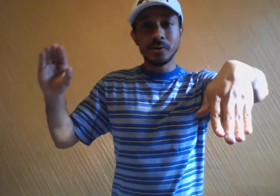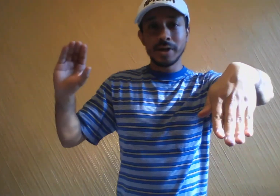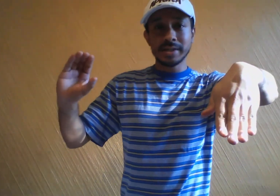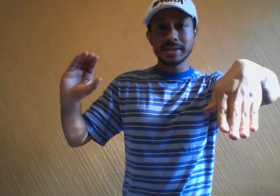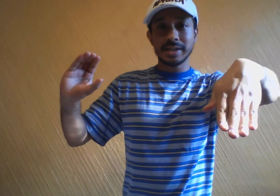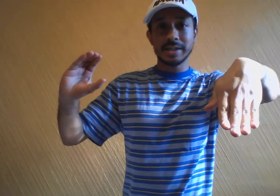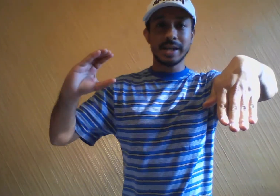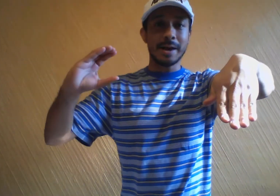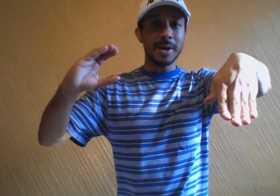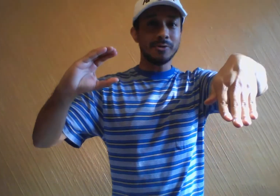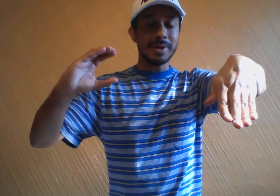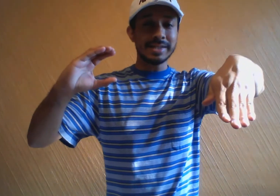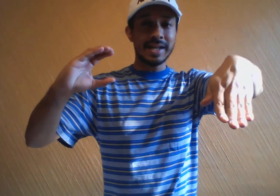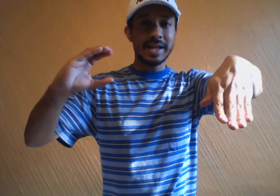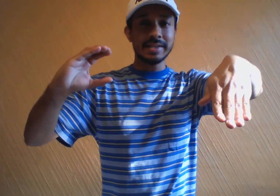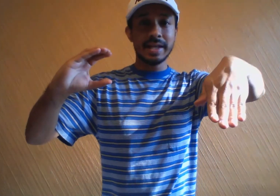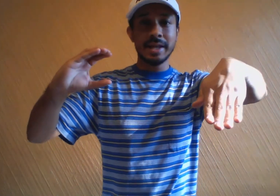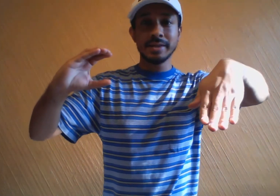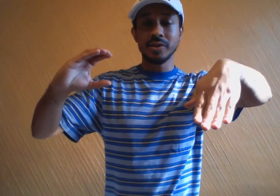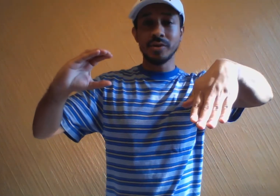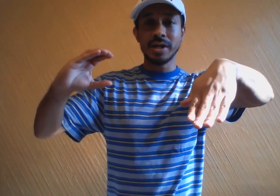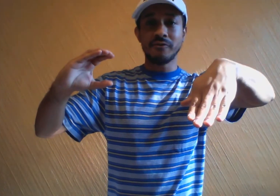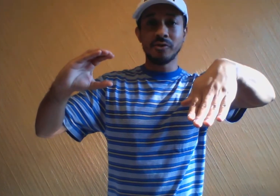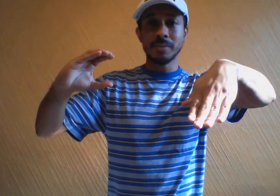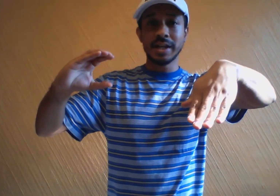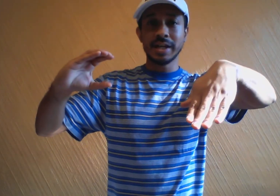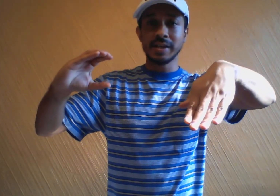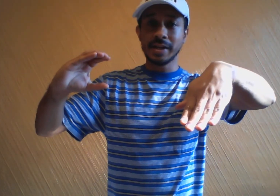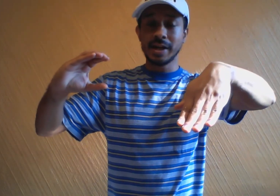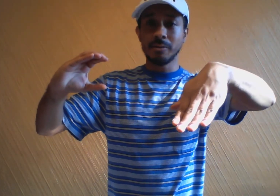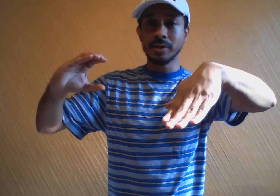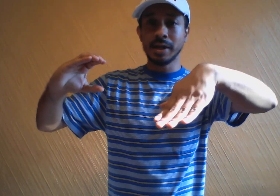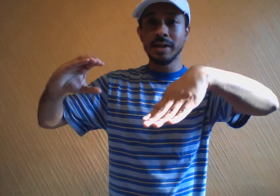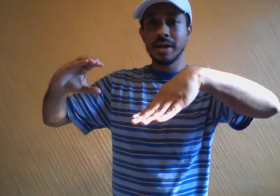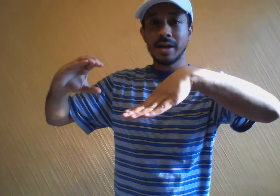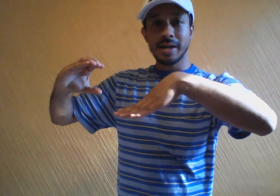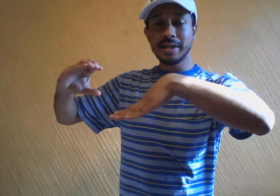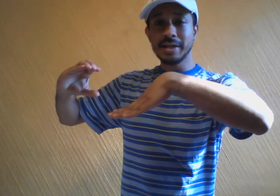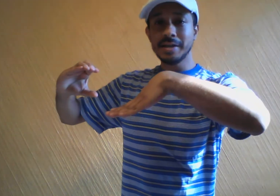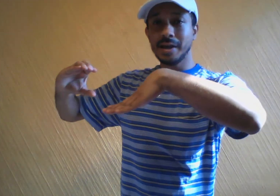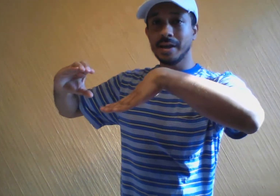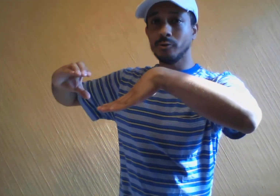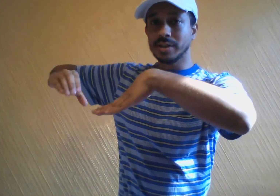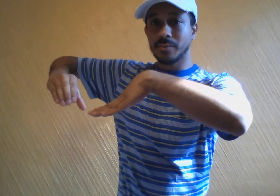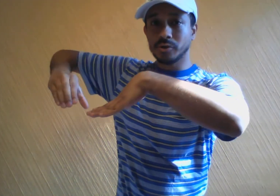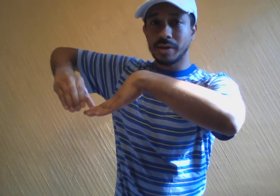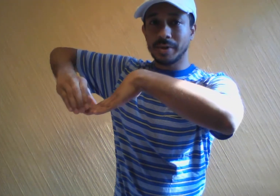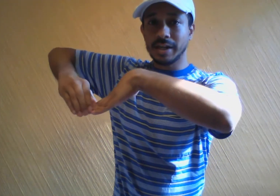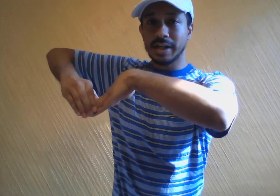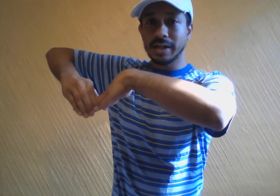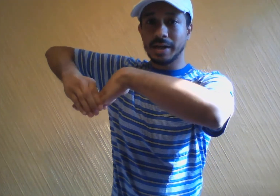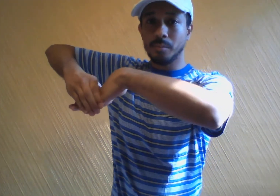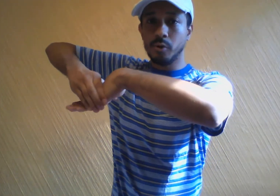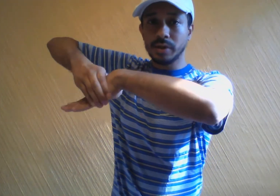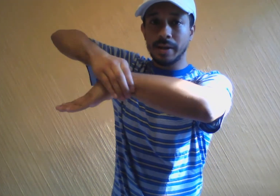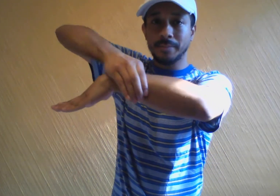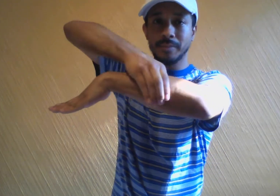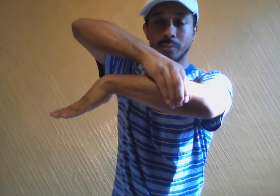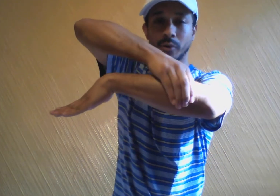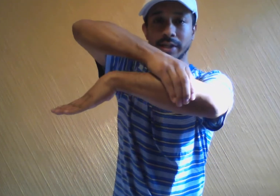esto es la mano base en C, dándole la forma de la entrada de la bota, y lo hacemos de una manera larga. Bota, porque